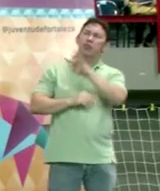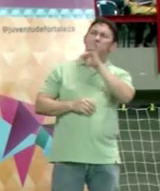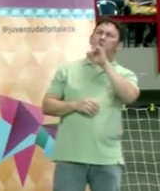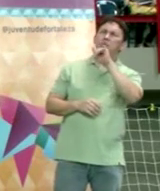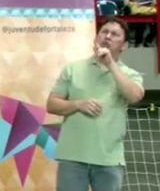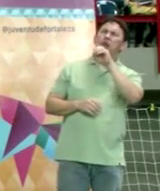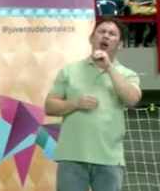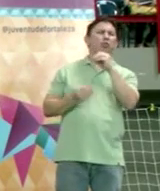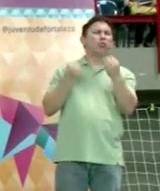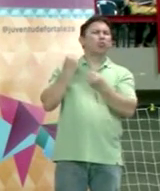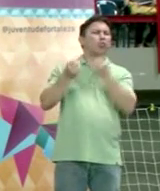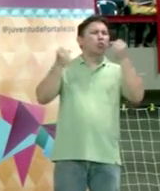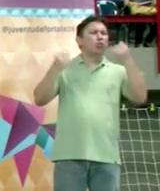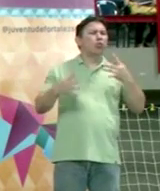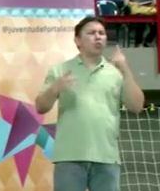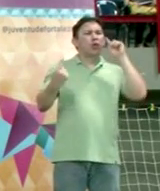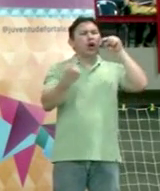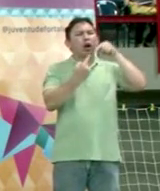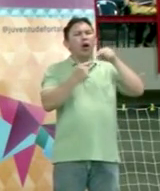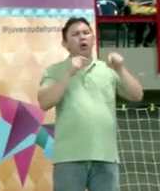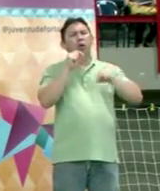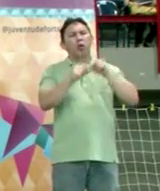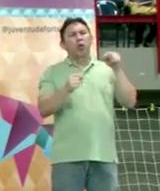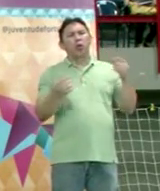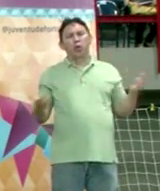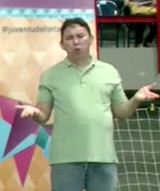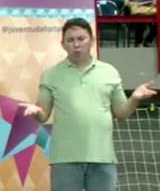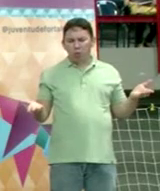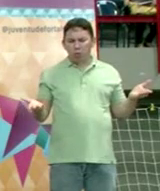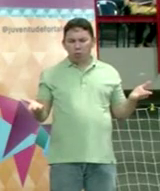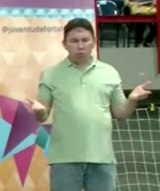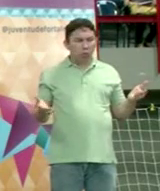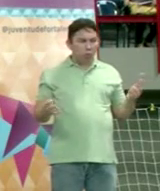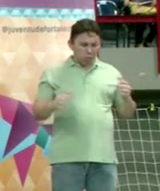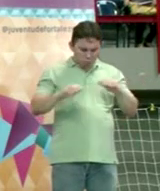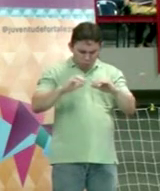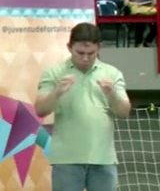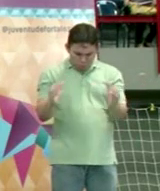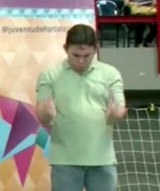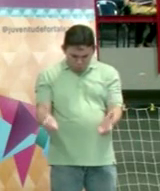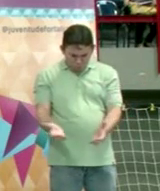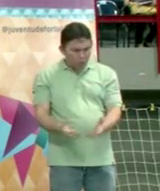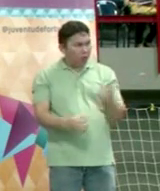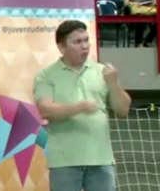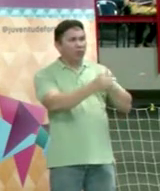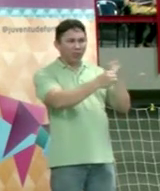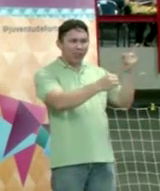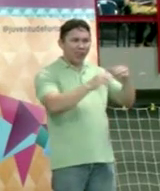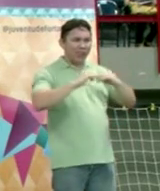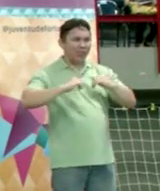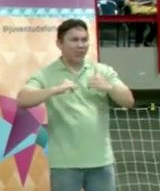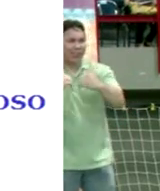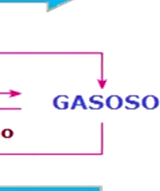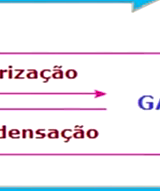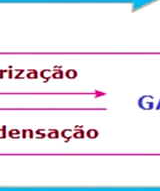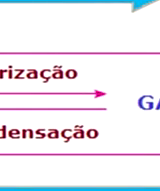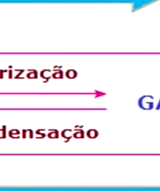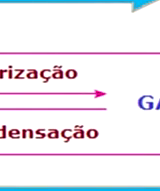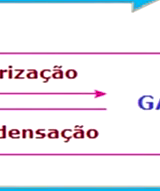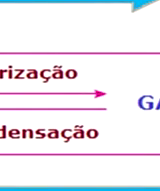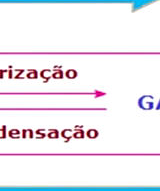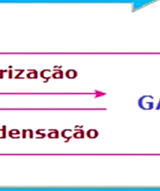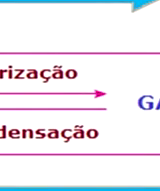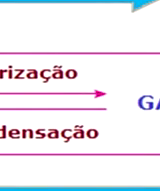coisa. O que é que isso tem a ver com o vasilhame que ele me diz do interior? Então vem comigo, ó.